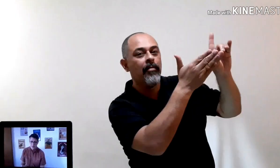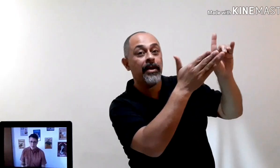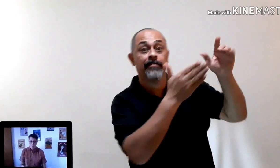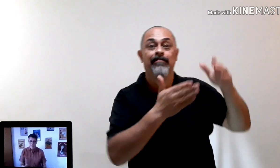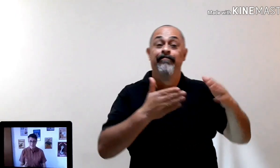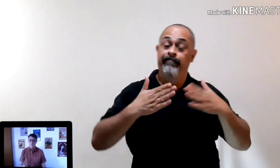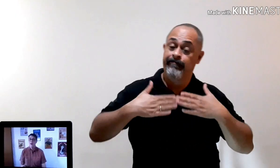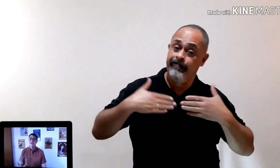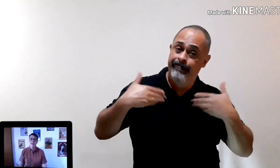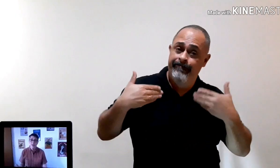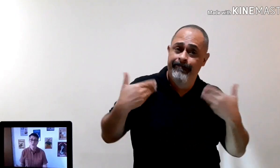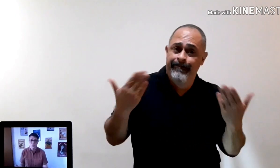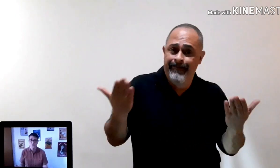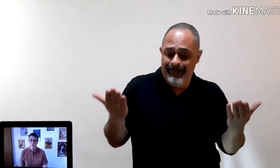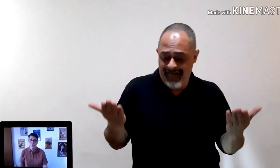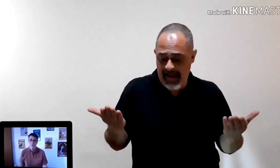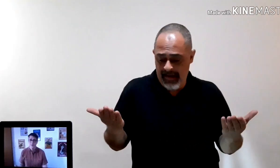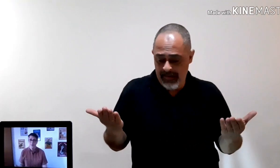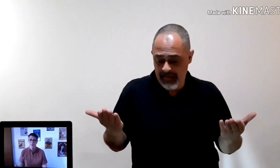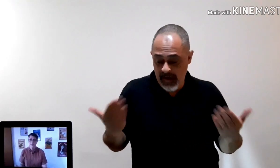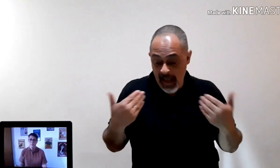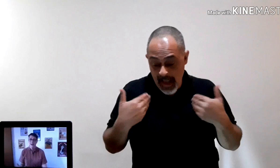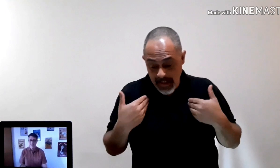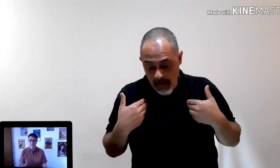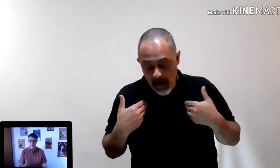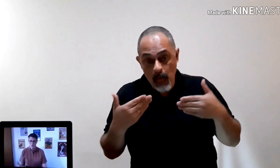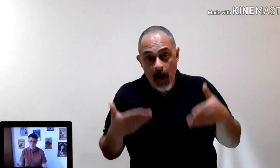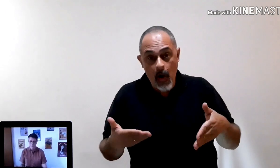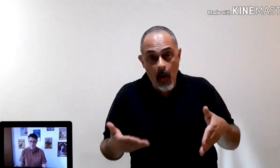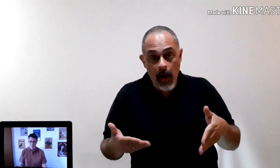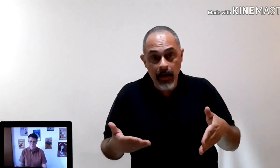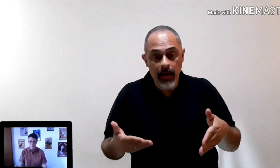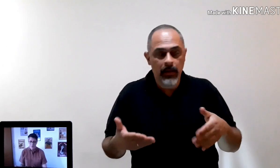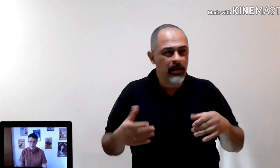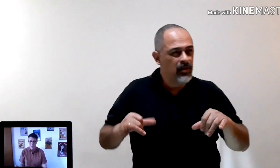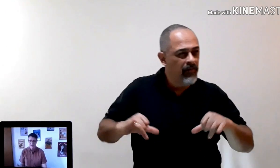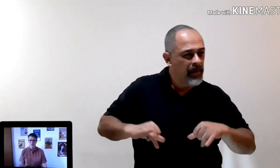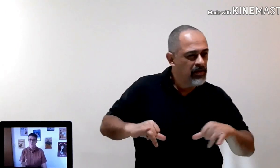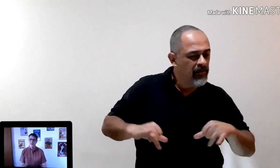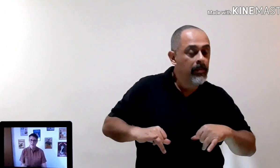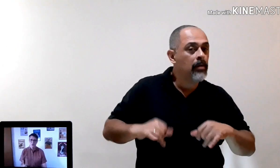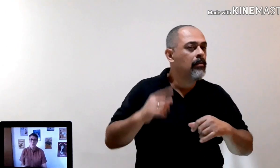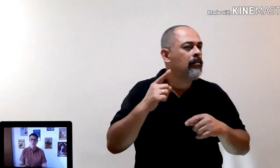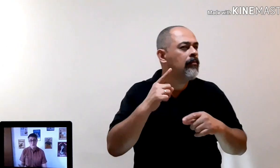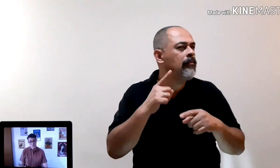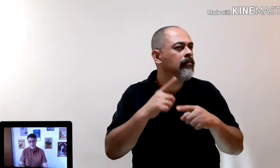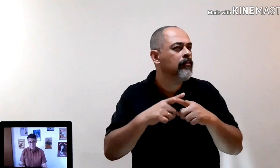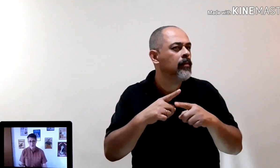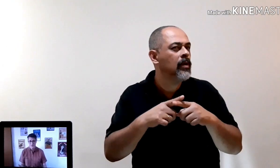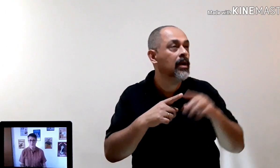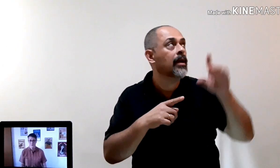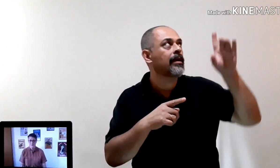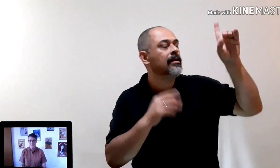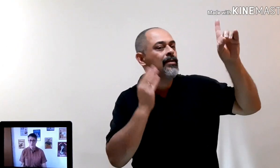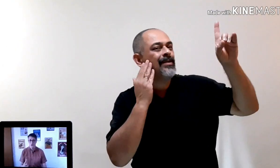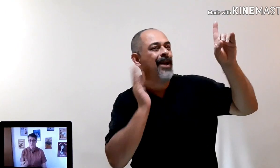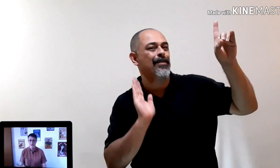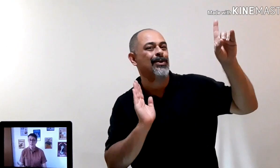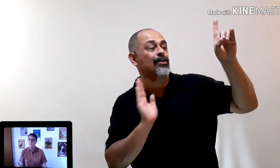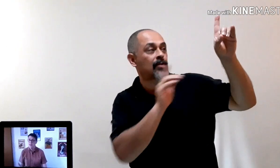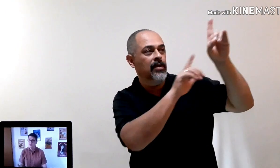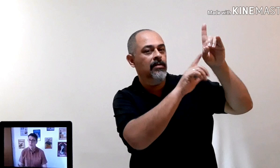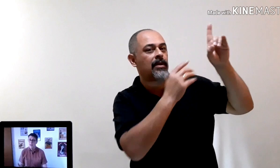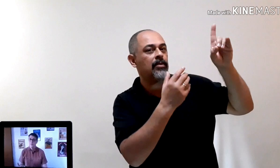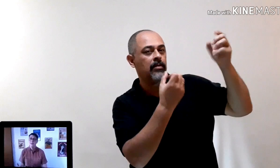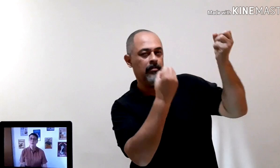por isso, mas sim para que eu sofro. Para que eu sofro? Deus arquitetou para o nosso benefício, para o